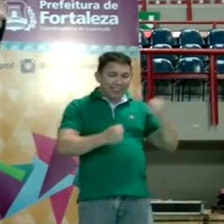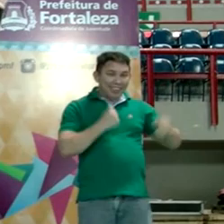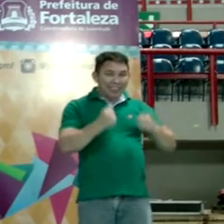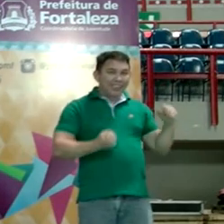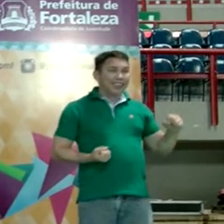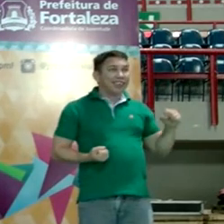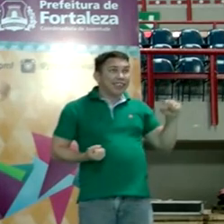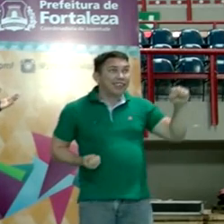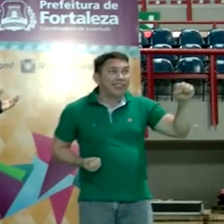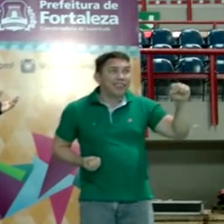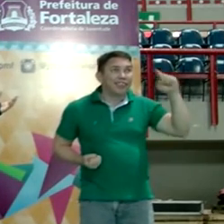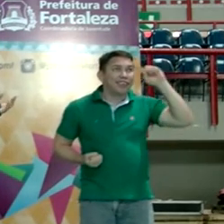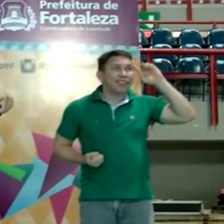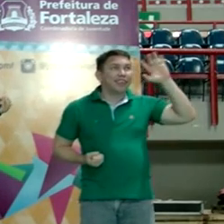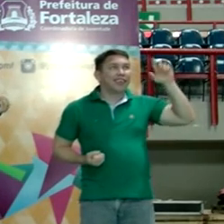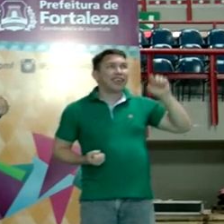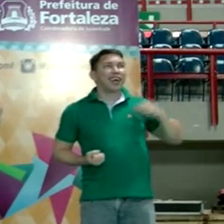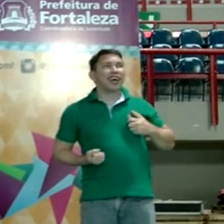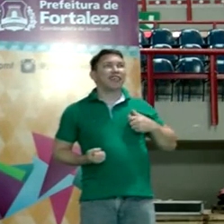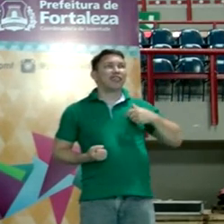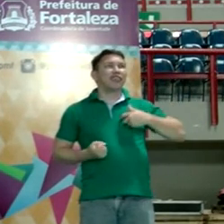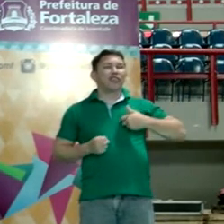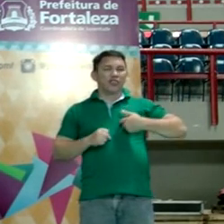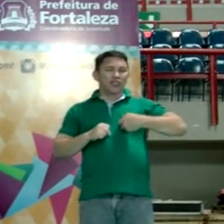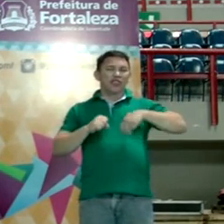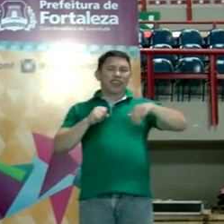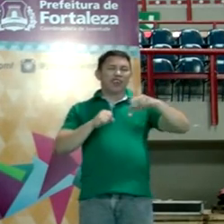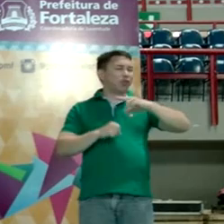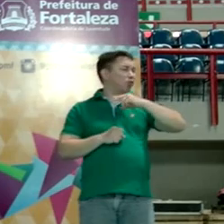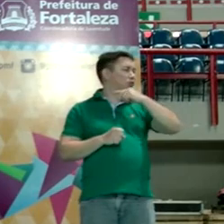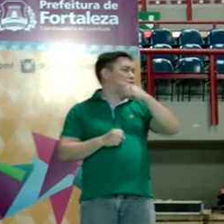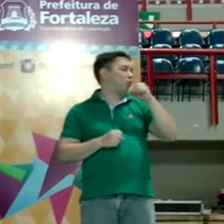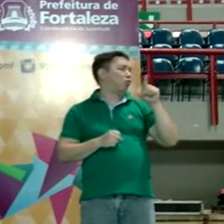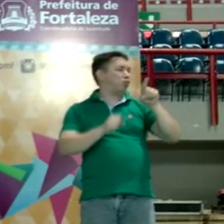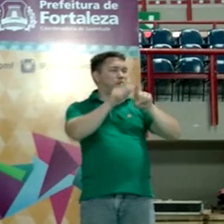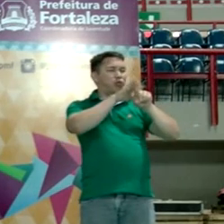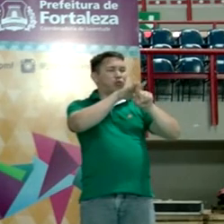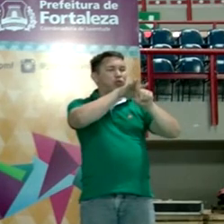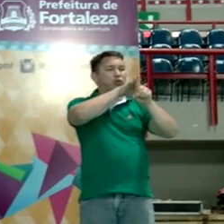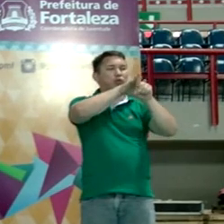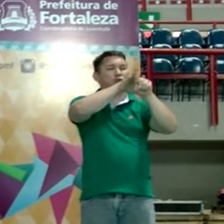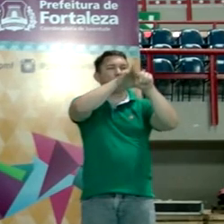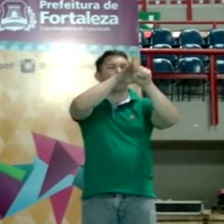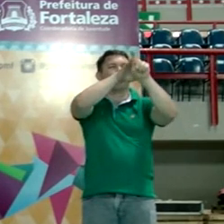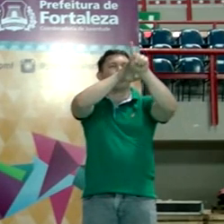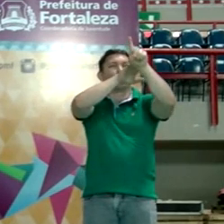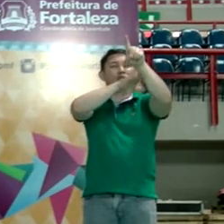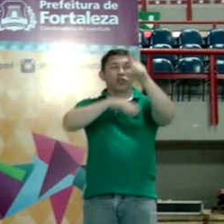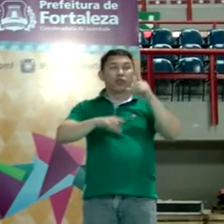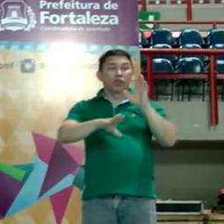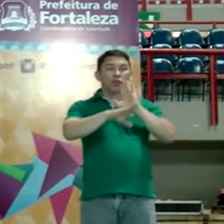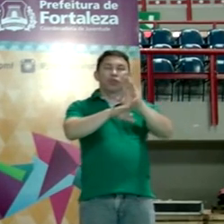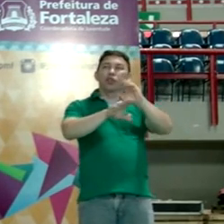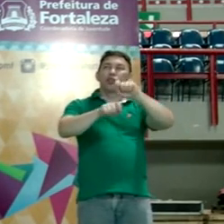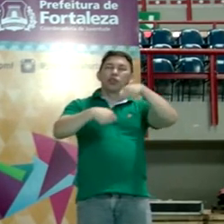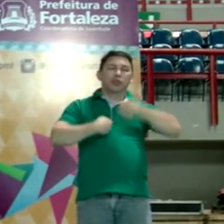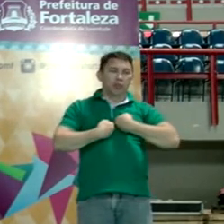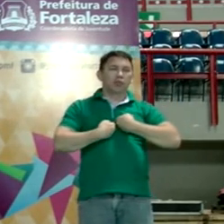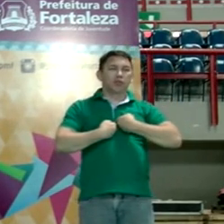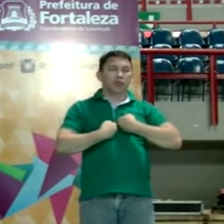minha mente eu estava voando. Então veja como o cinema é legal, porque o cinema ele lhe passa uma